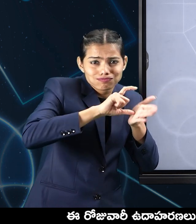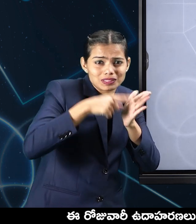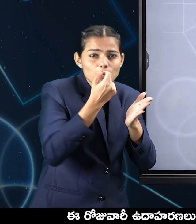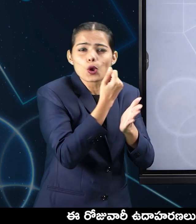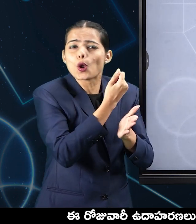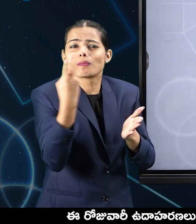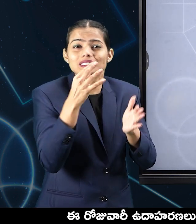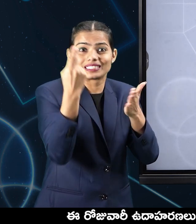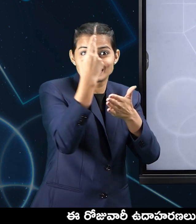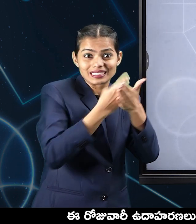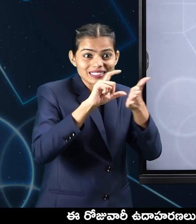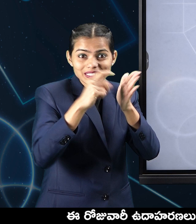బొమ్మలు.